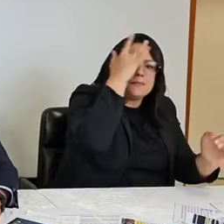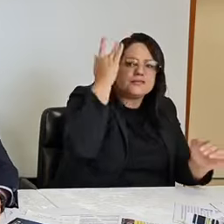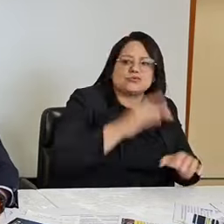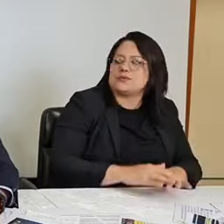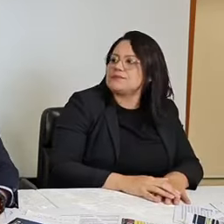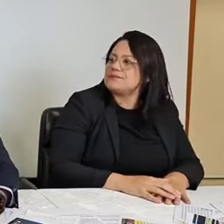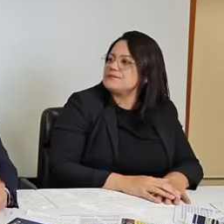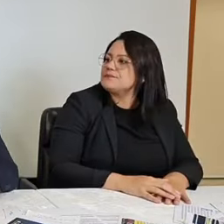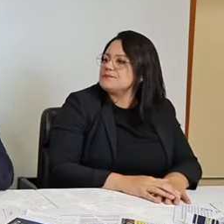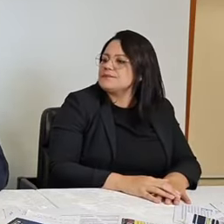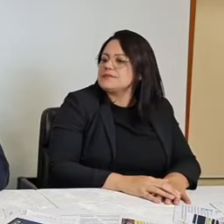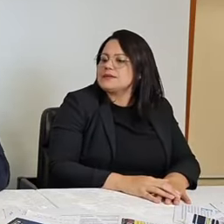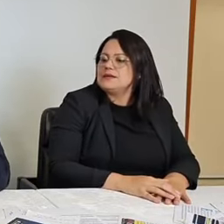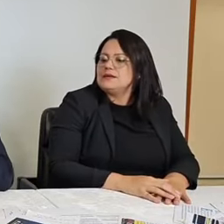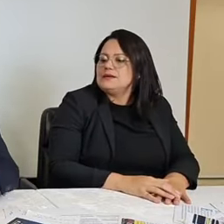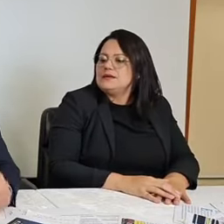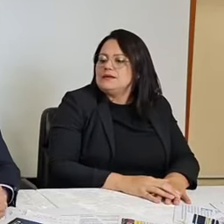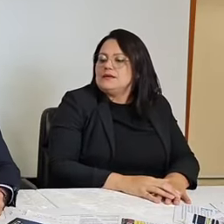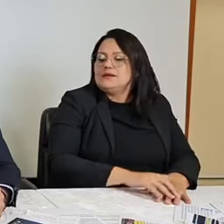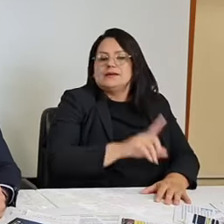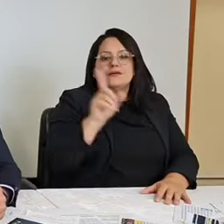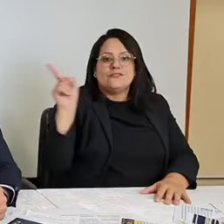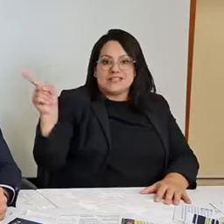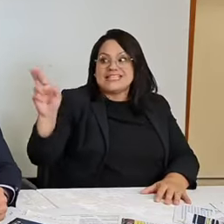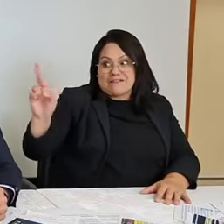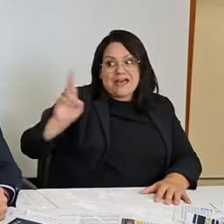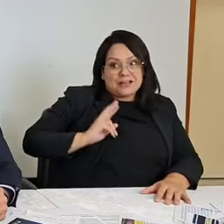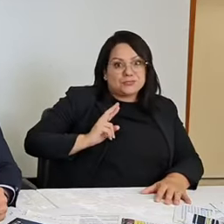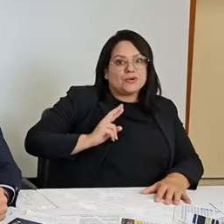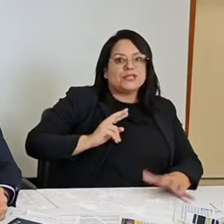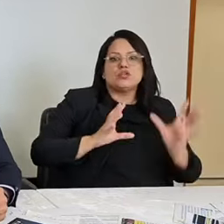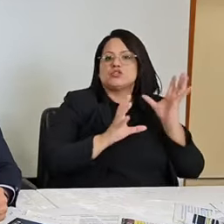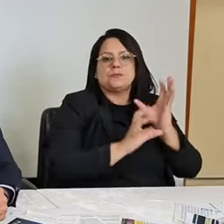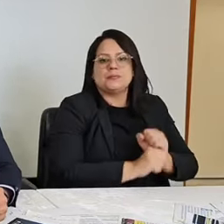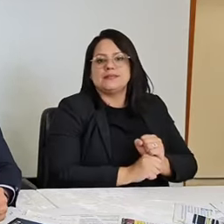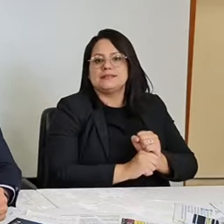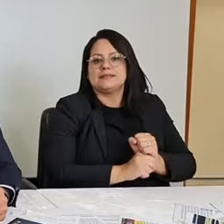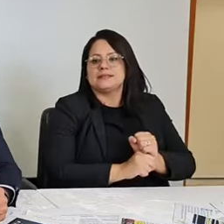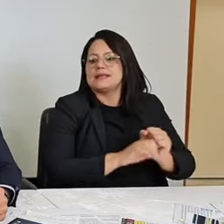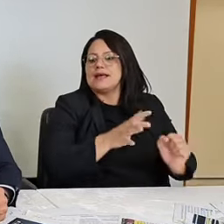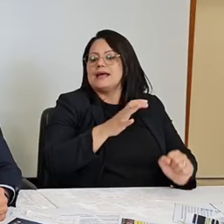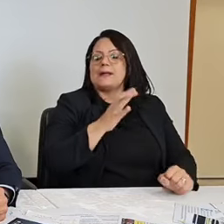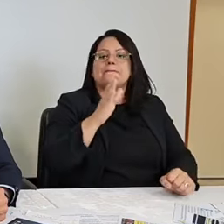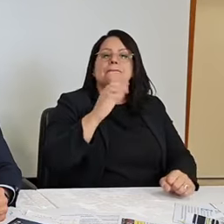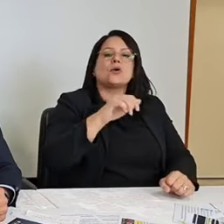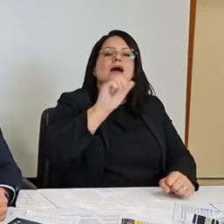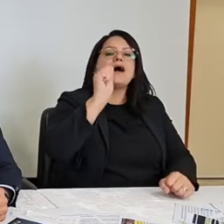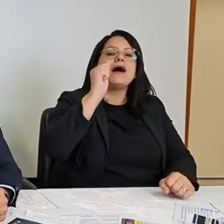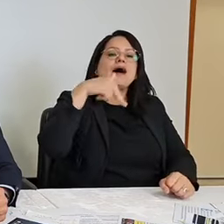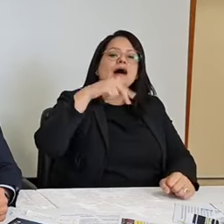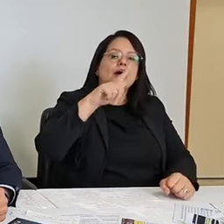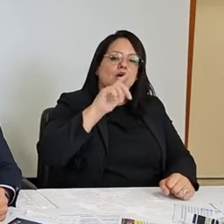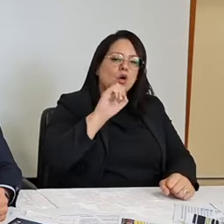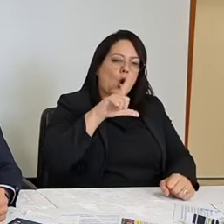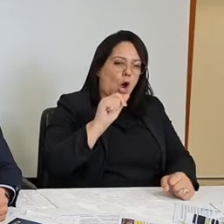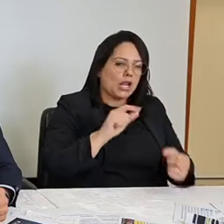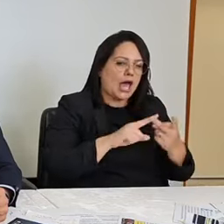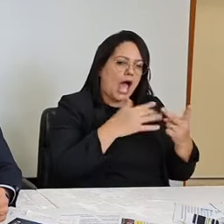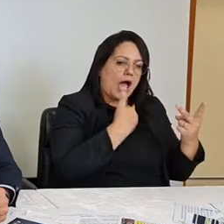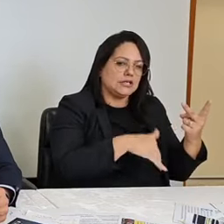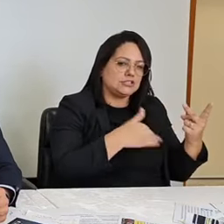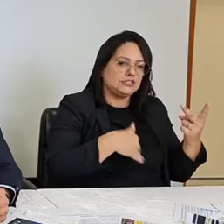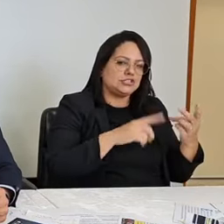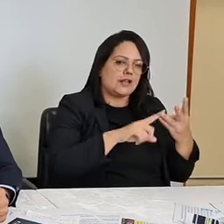estava respondendo aqui, eu somei rapidamente aqui. Saneamento básico em Angola, Argentina